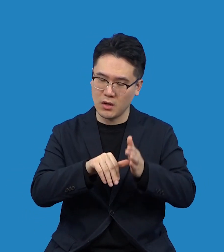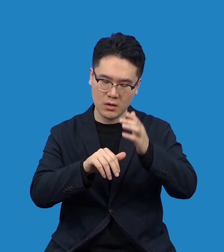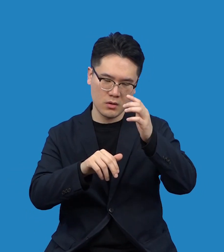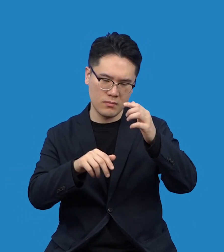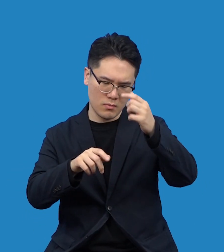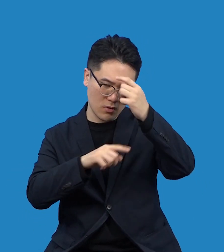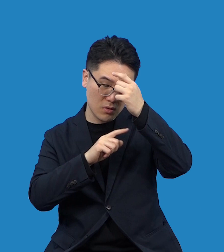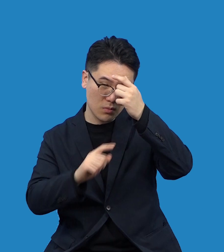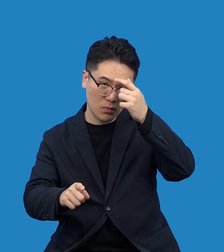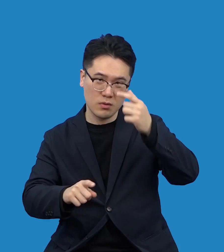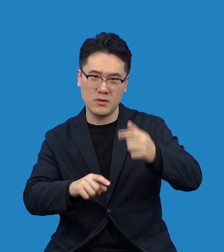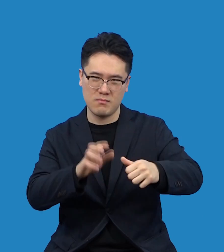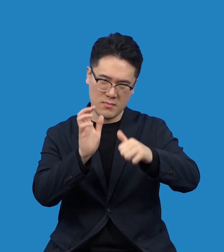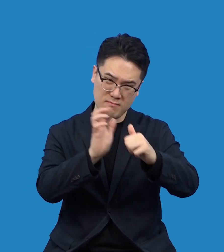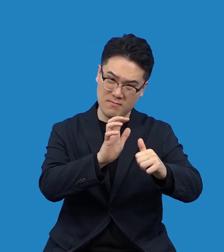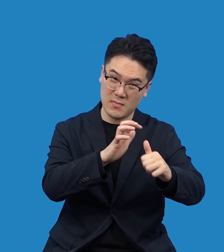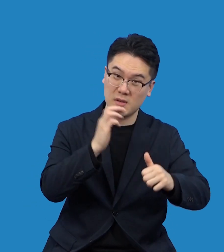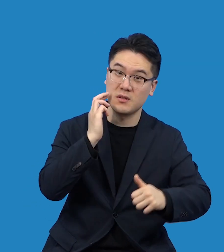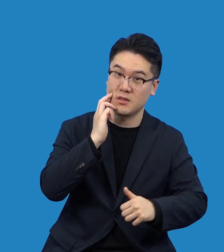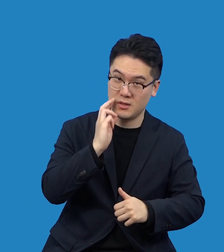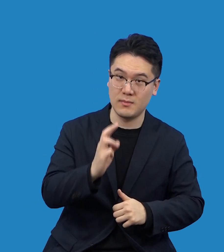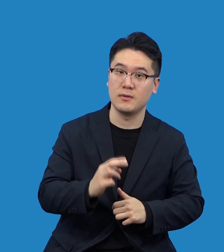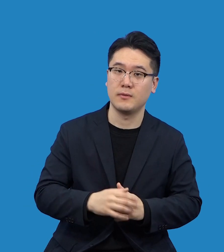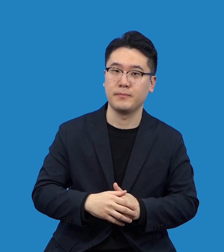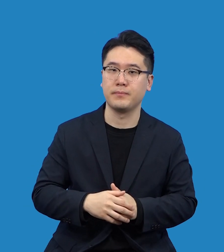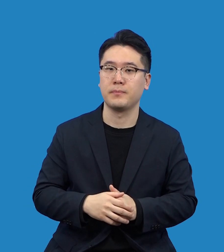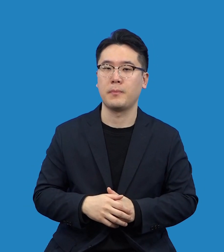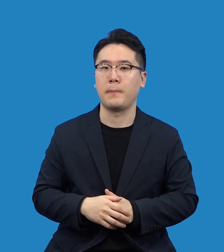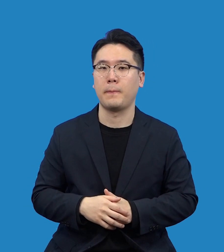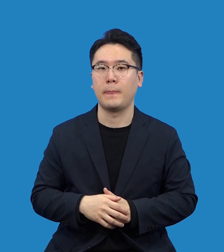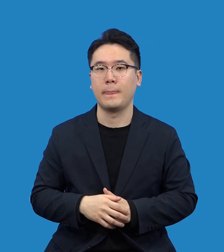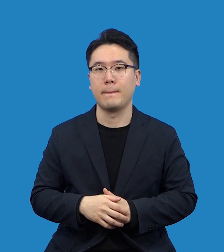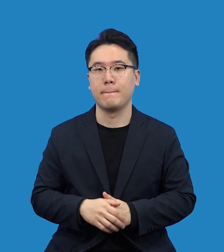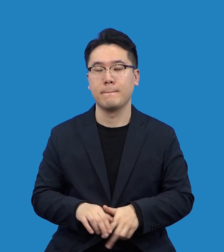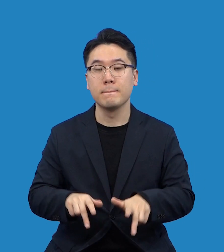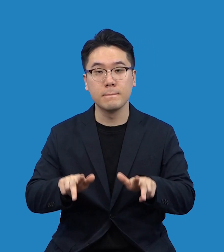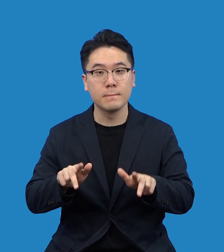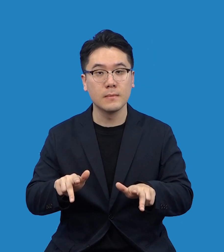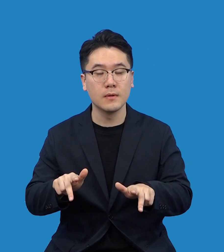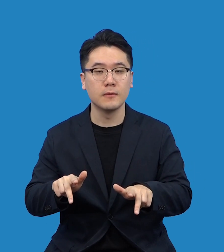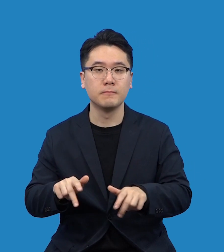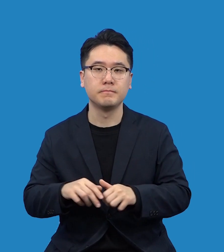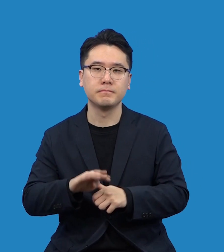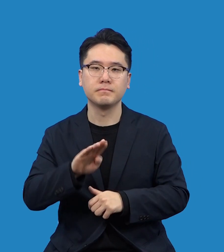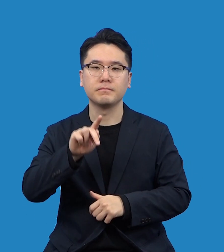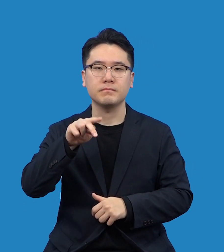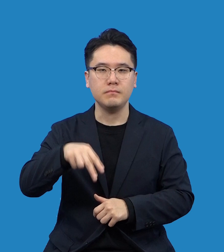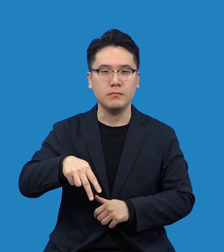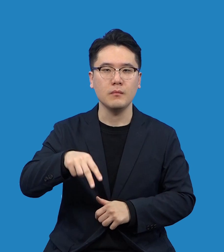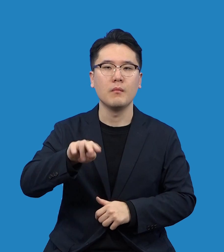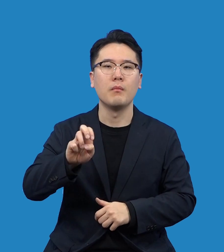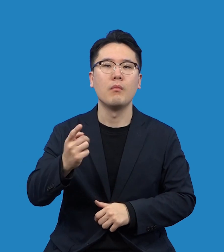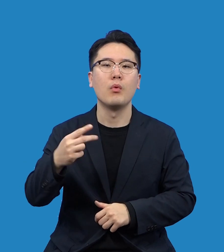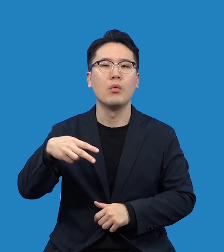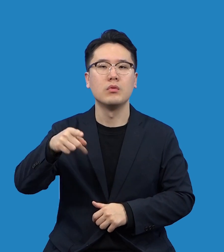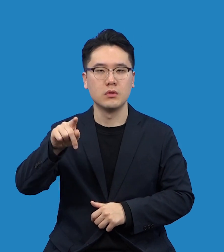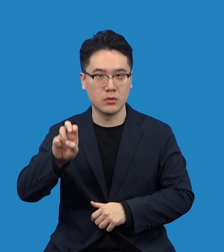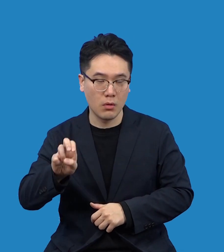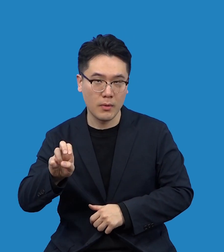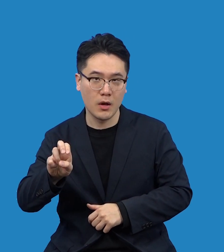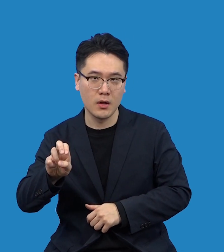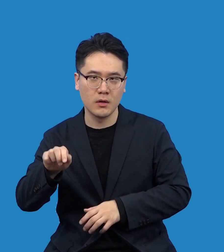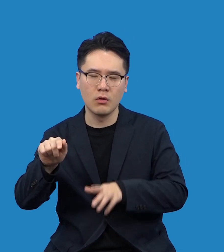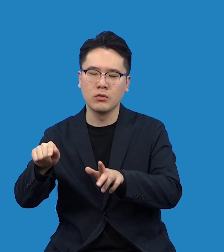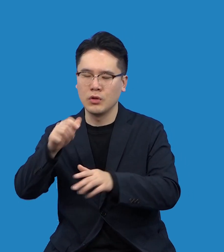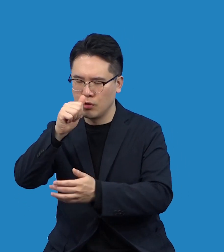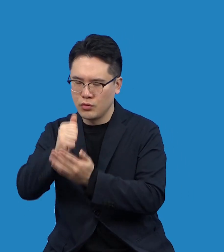실제 이 요한이 지금 바모섬에 로마 황제로부터 유배되어 가지고 지금 죄인으로